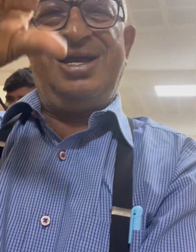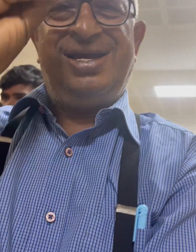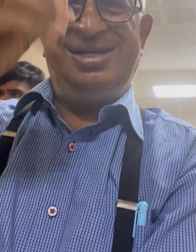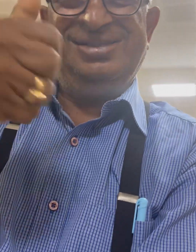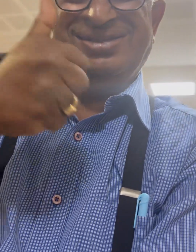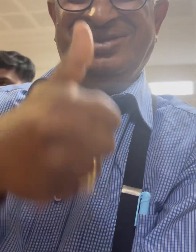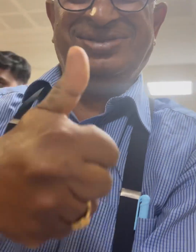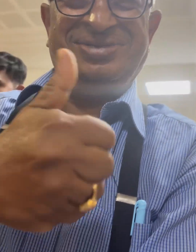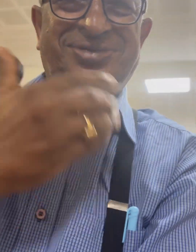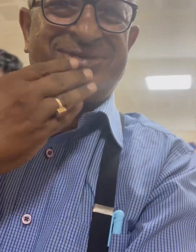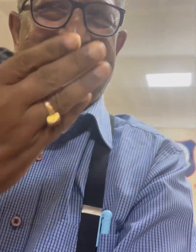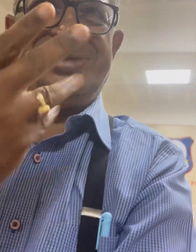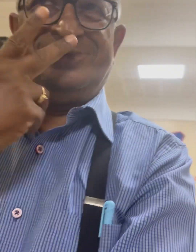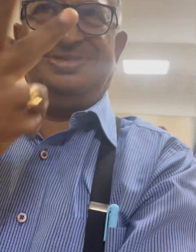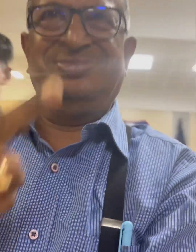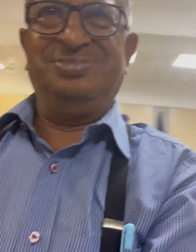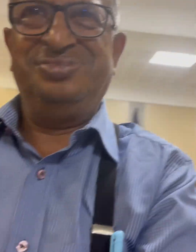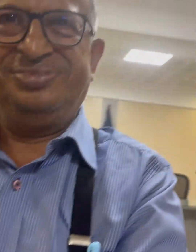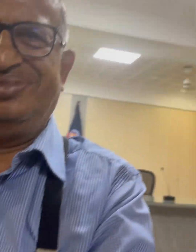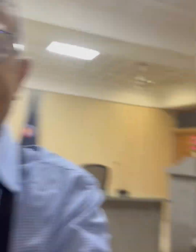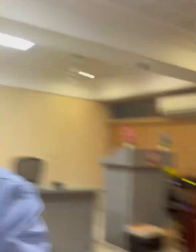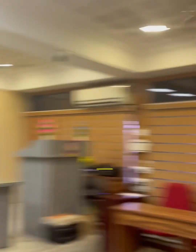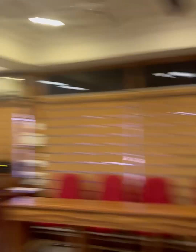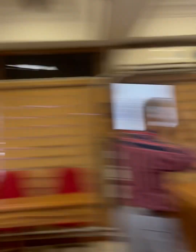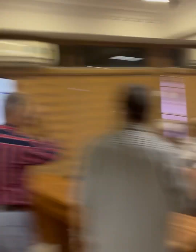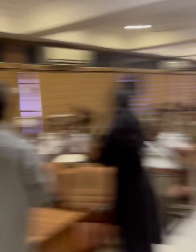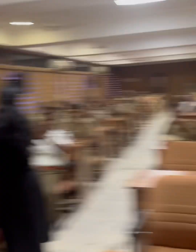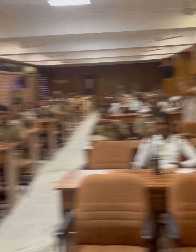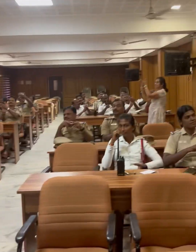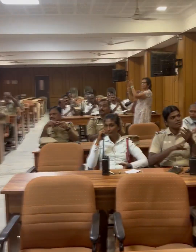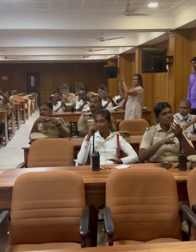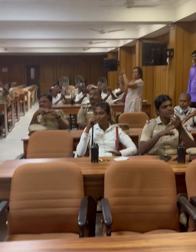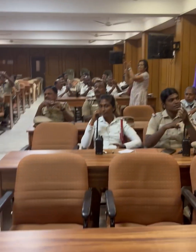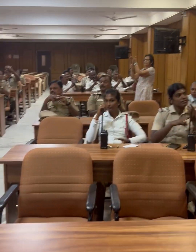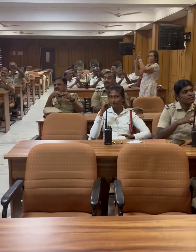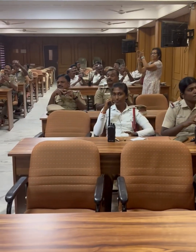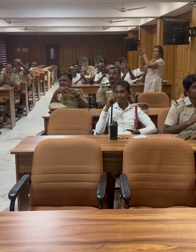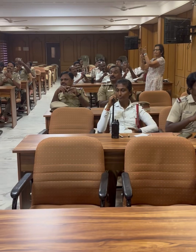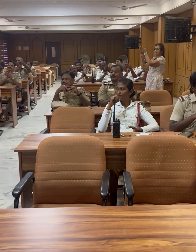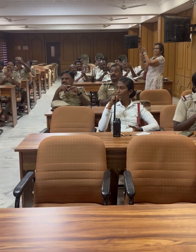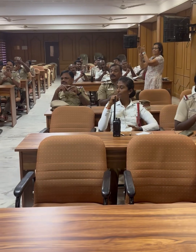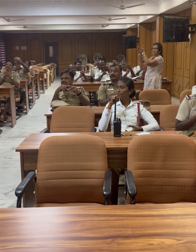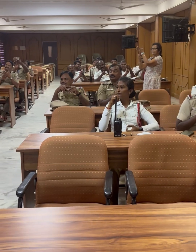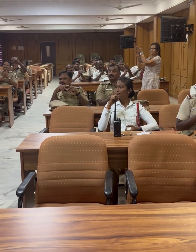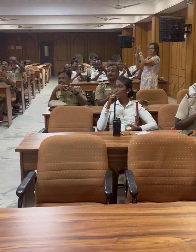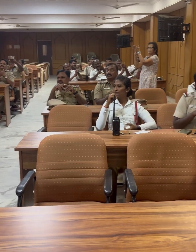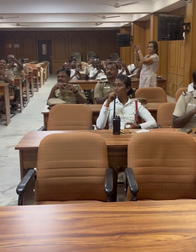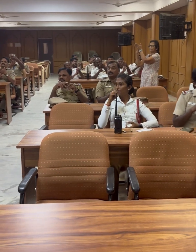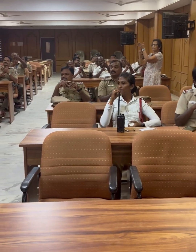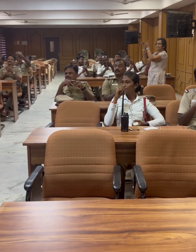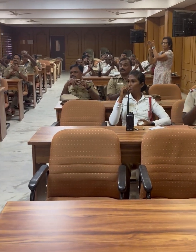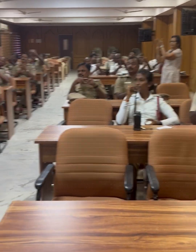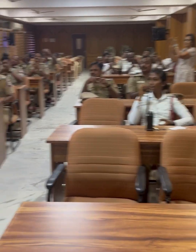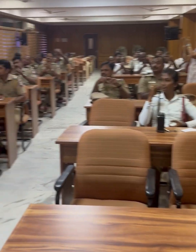என் எம் 3 ஃபிங்கர், என் 2 ஃபிங்கர். கரெக்ட். ஓ எல்லாருக்கும் தெரியும்.